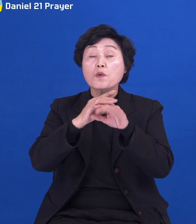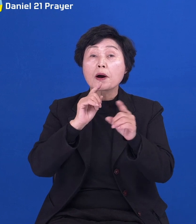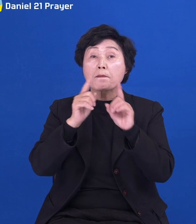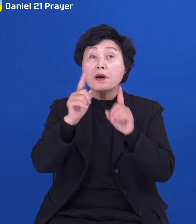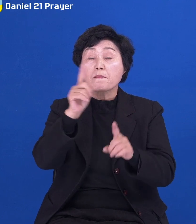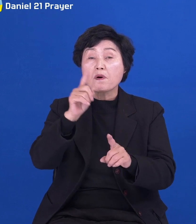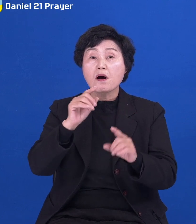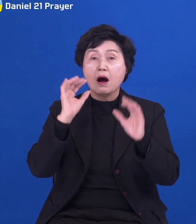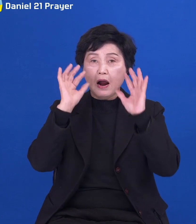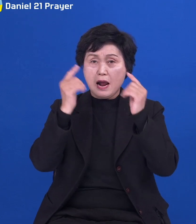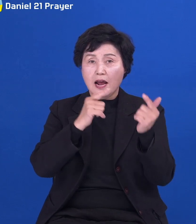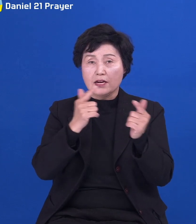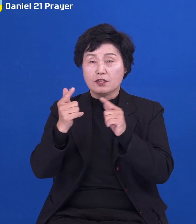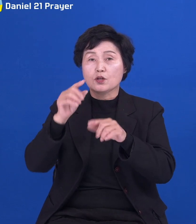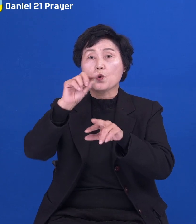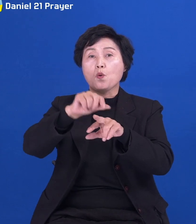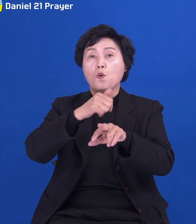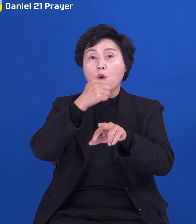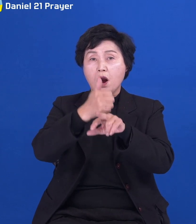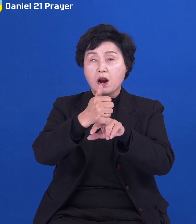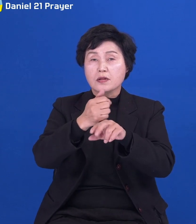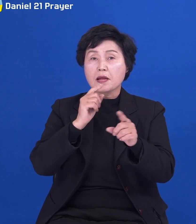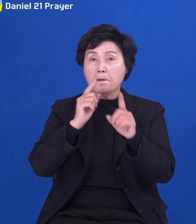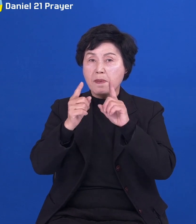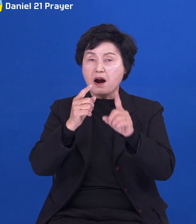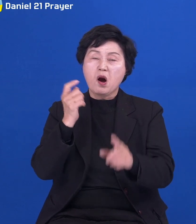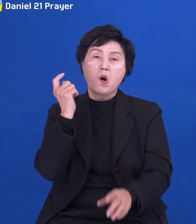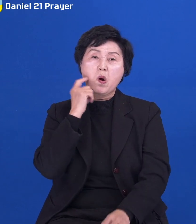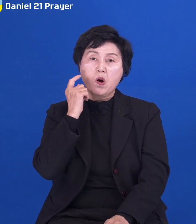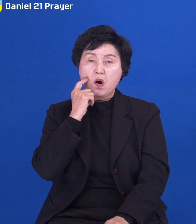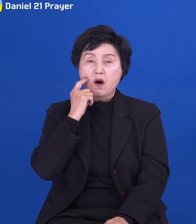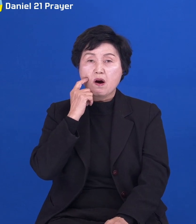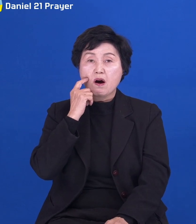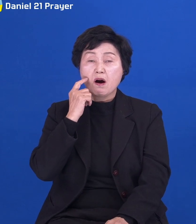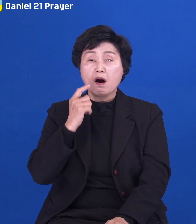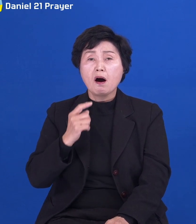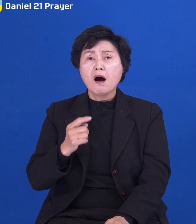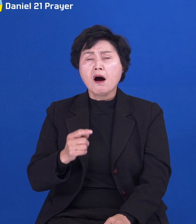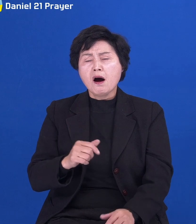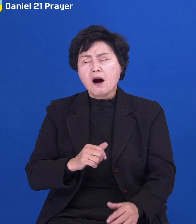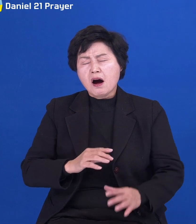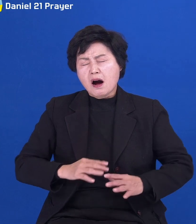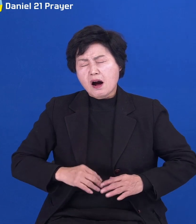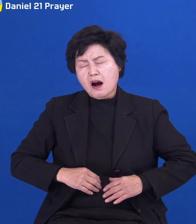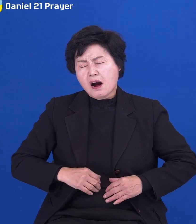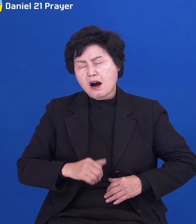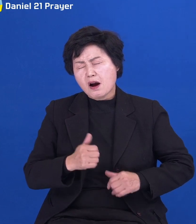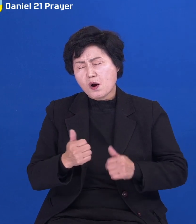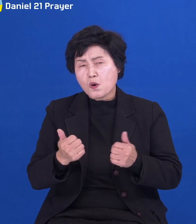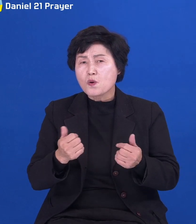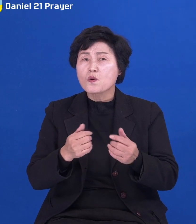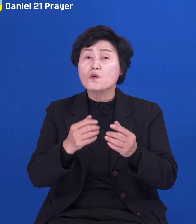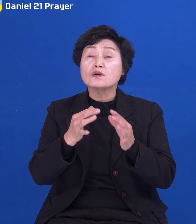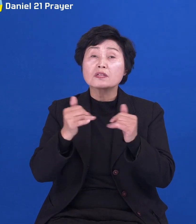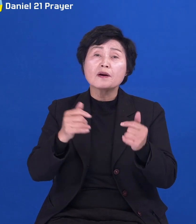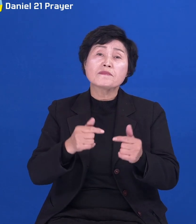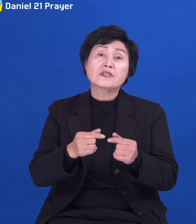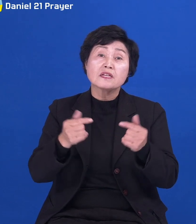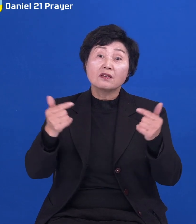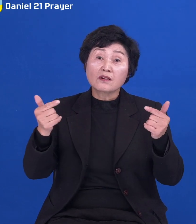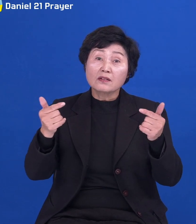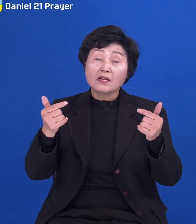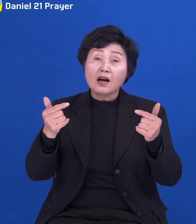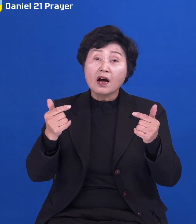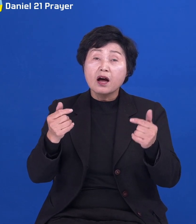가선을 팔아서 쌀하고 바꿔 먹기 위해 시골로 향하는 사람들이 늘어나기 시작했어요. 그것마저도 없으면 집을